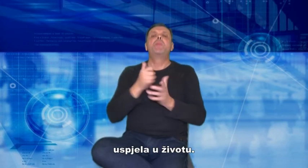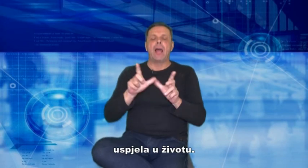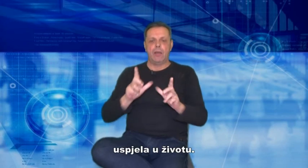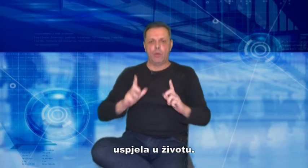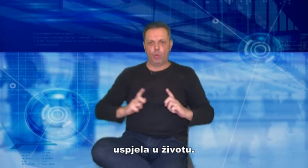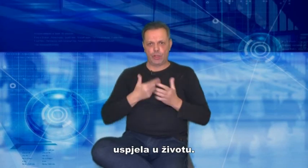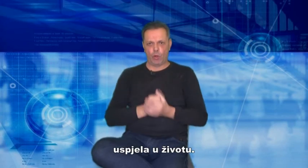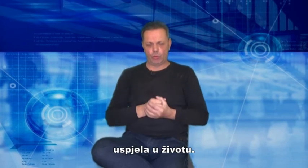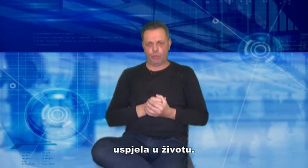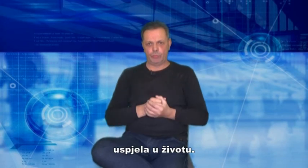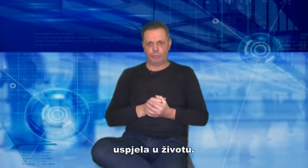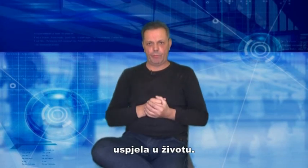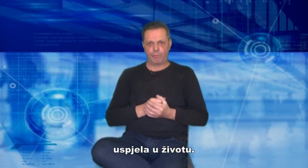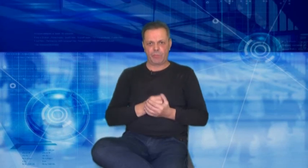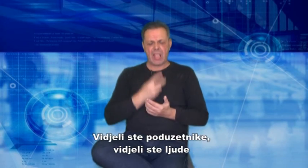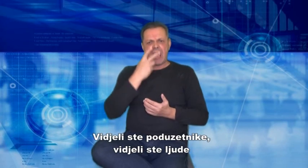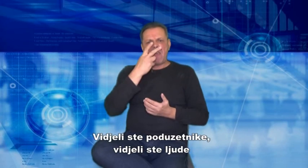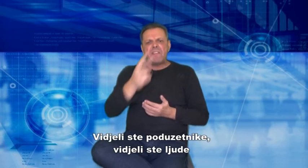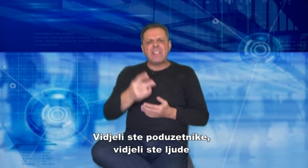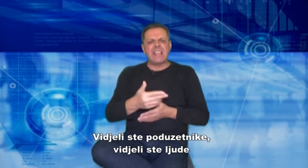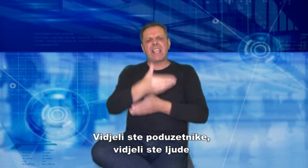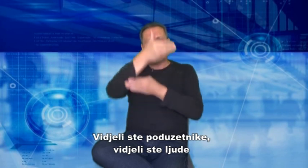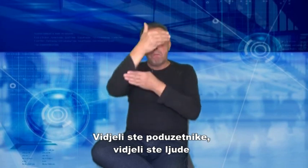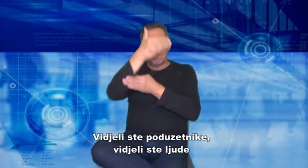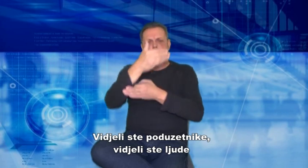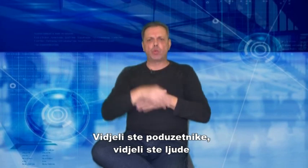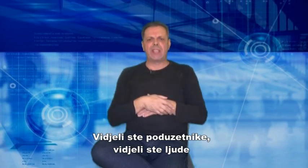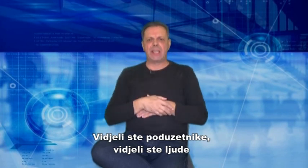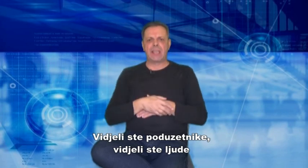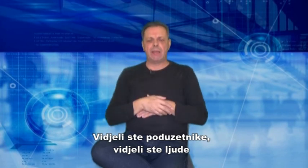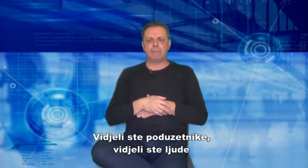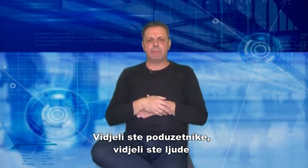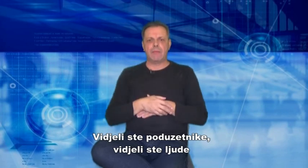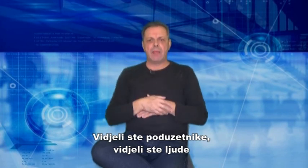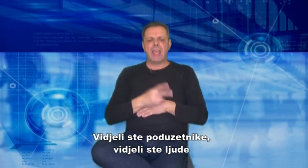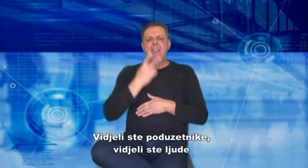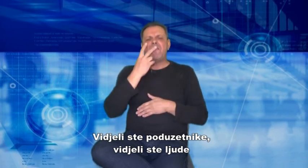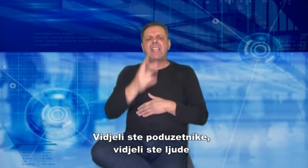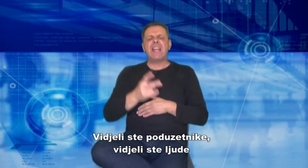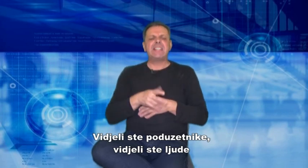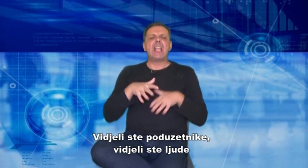uspjela u životu. Vidjeli ste poduzetnike, vidjeli ste